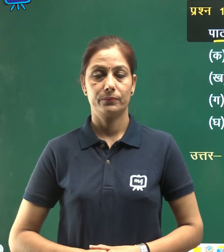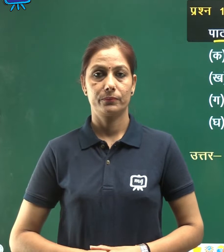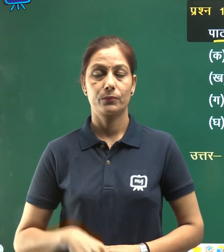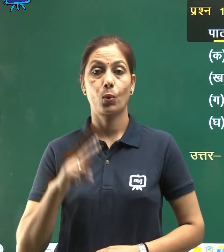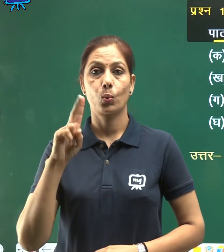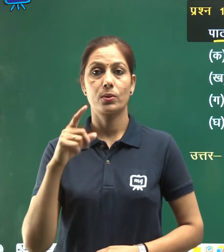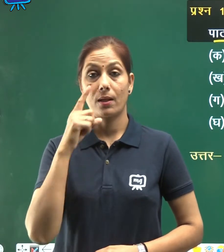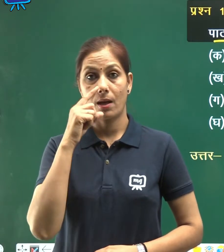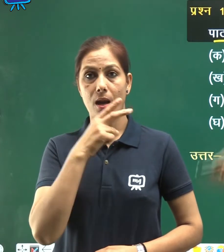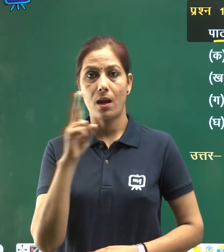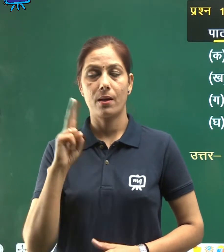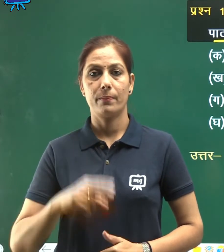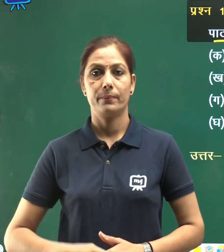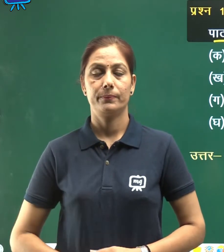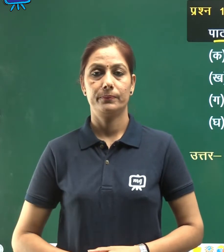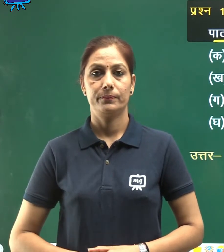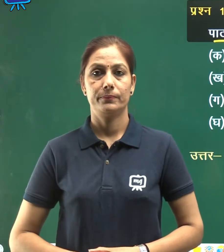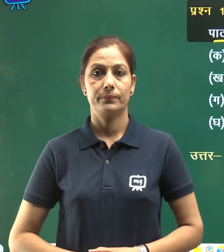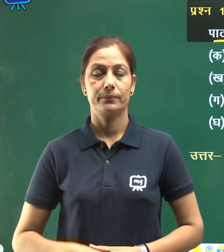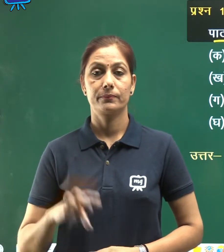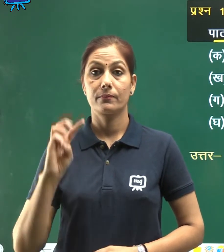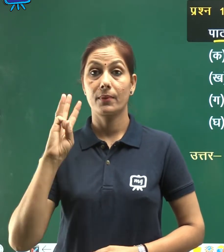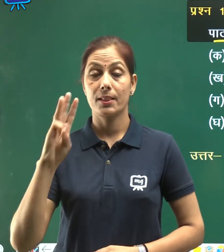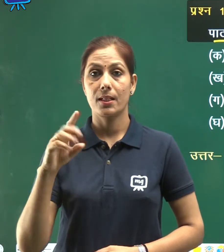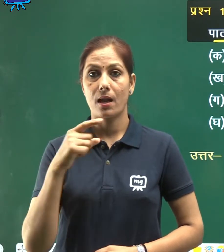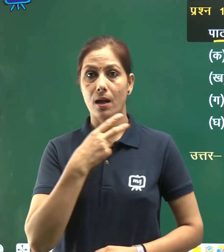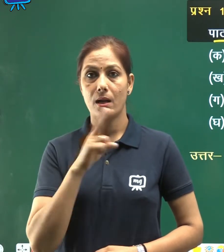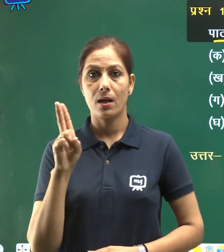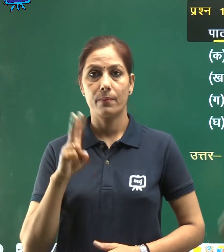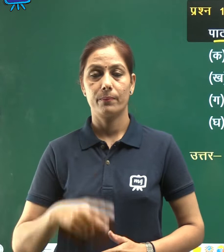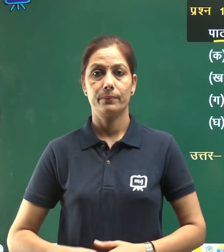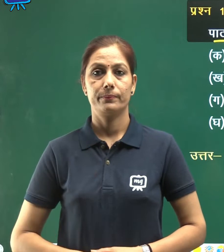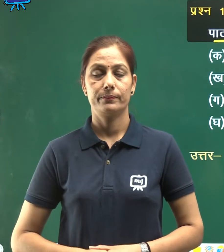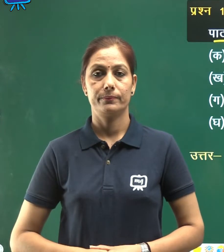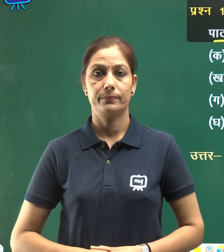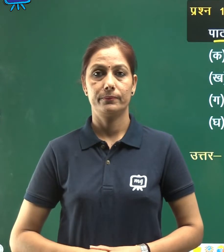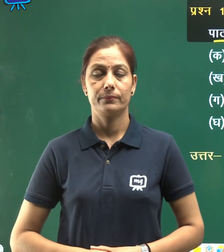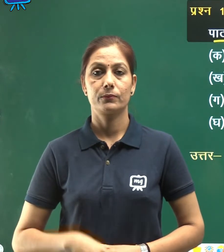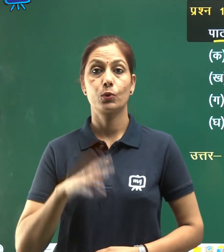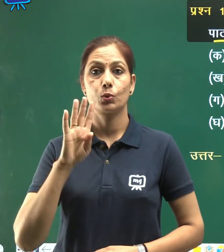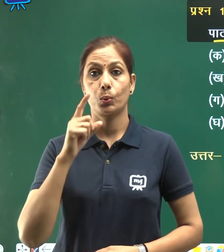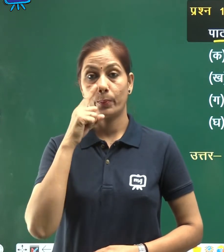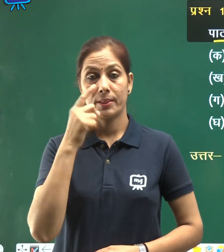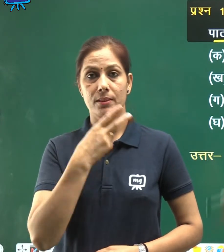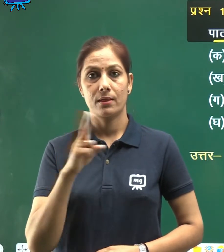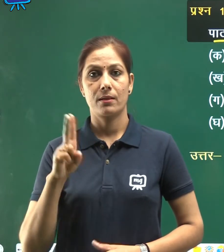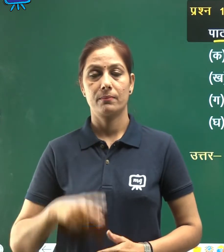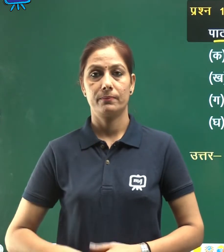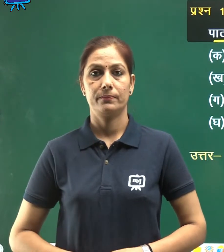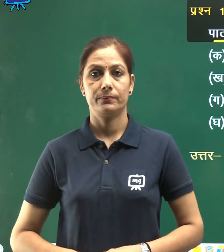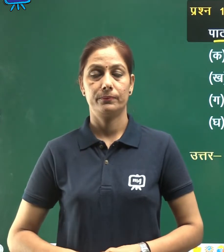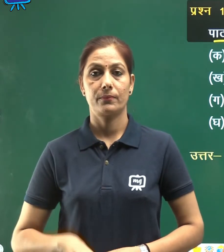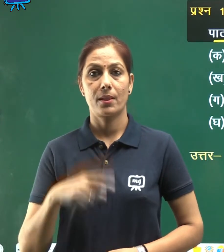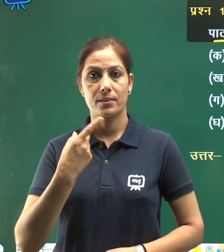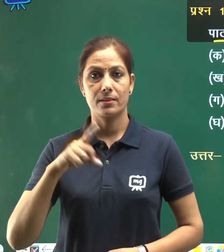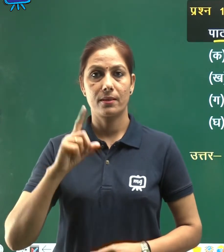दूसरा सरोजनी नायडू, तीसरा महादेवी वर्मा, चौथा मीराबाई।